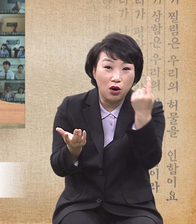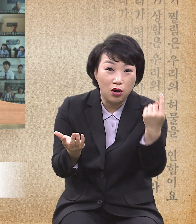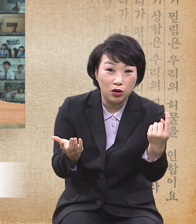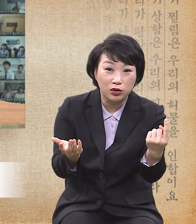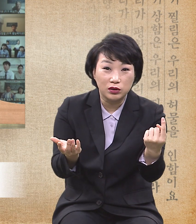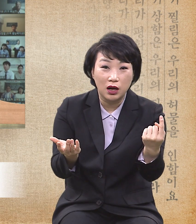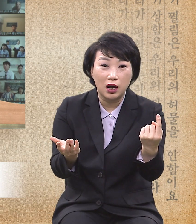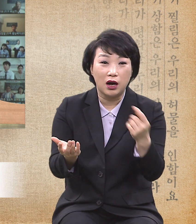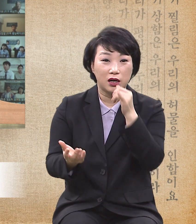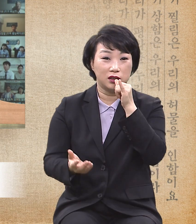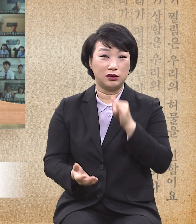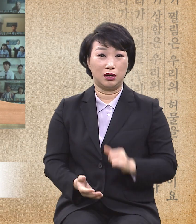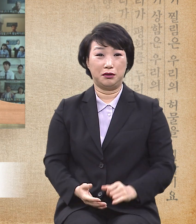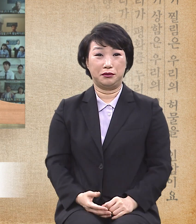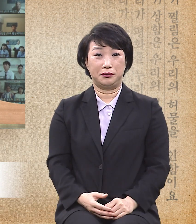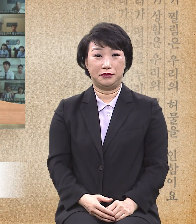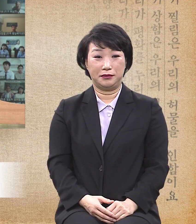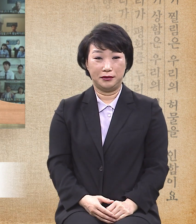떠나 있도다.